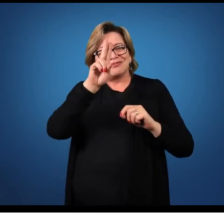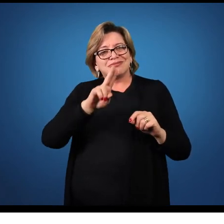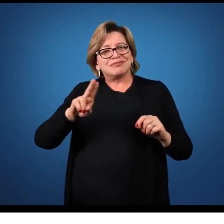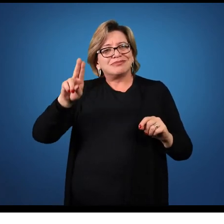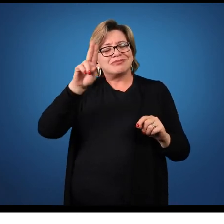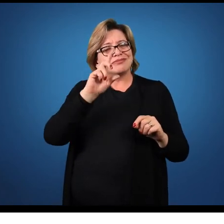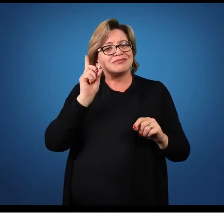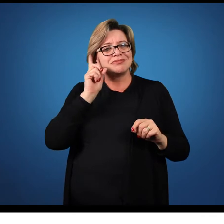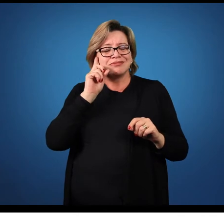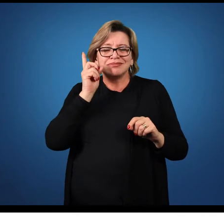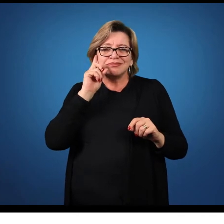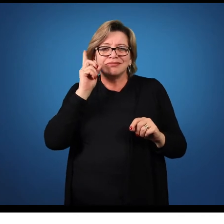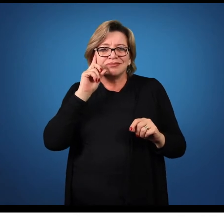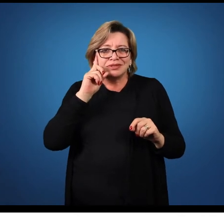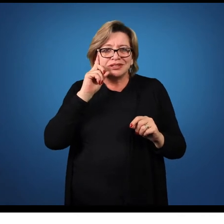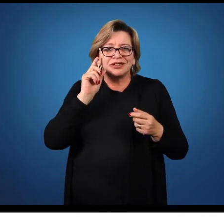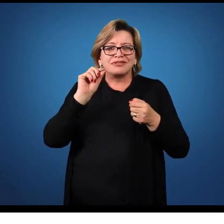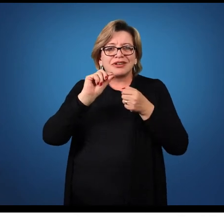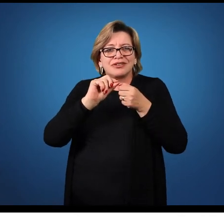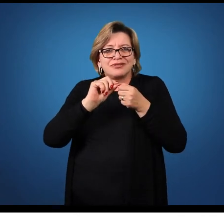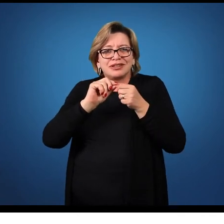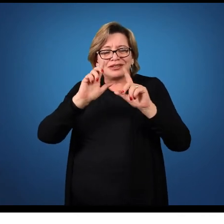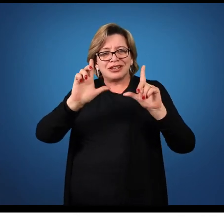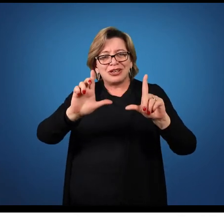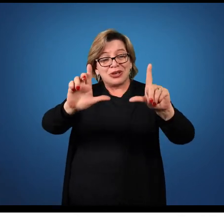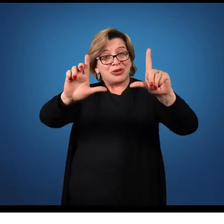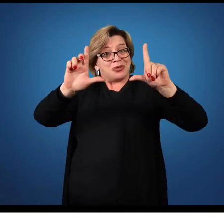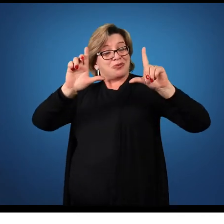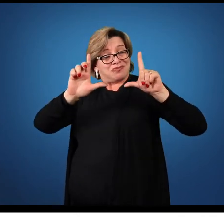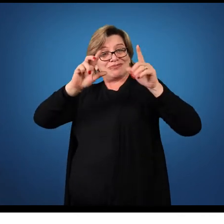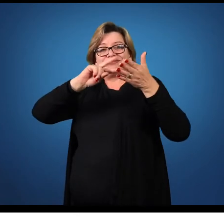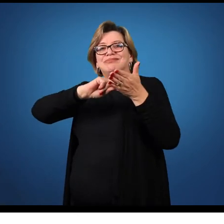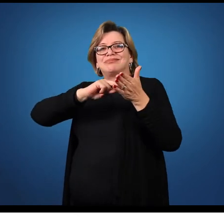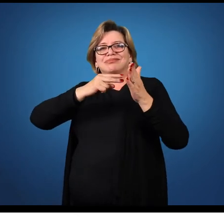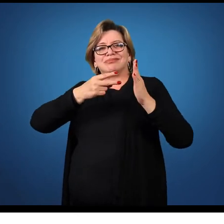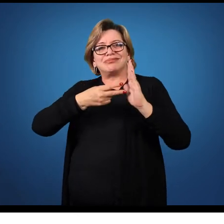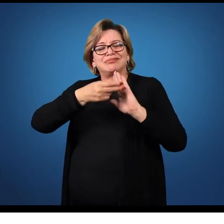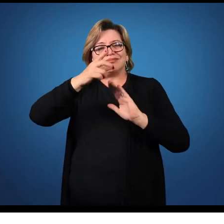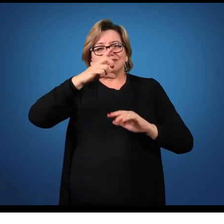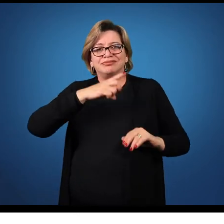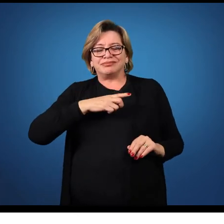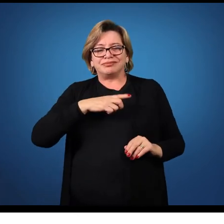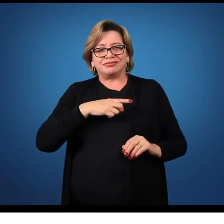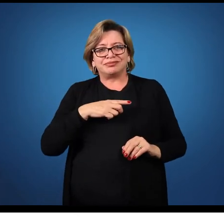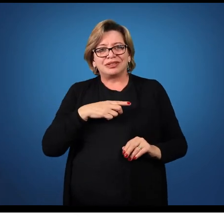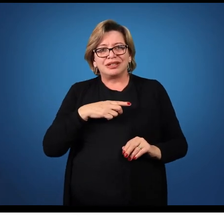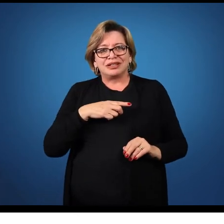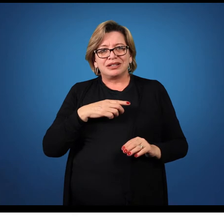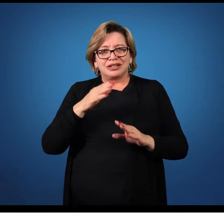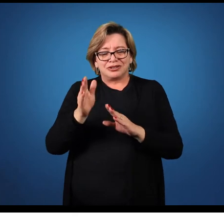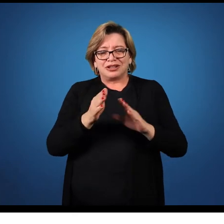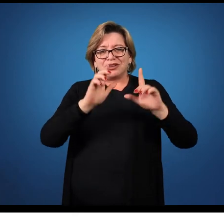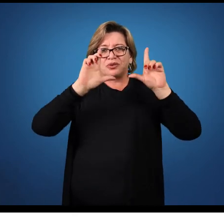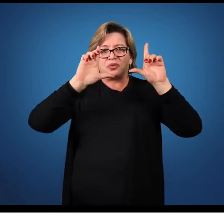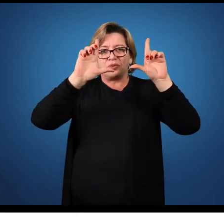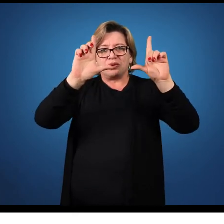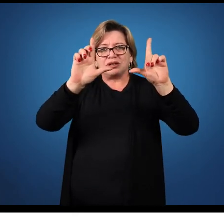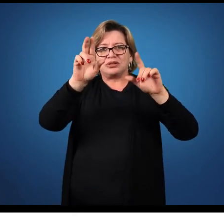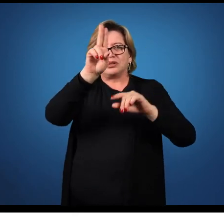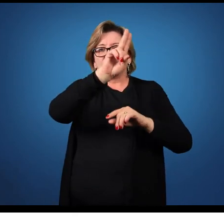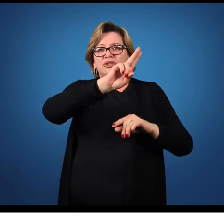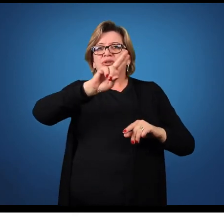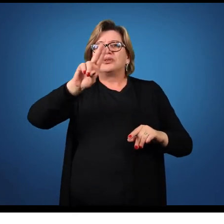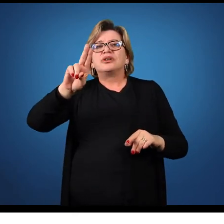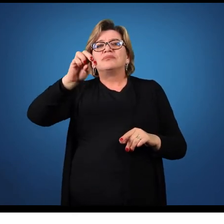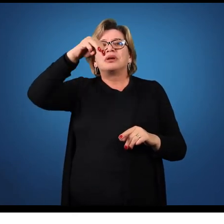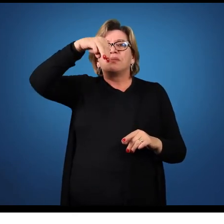E isso, cada vez mais, vai fazer com que a obra traga significados. Essa obra, ela é de um artista que se chama Claude